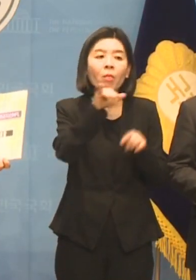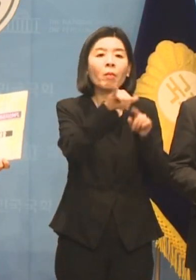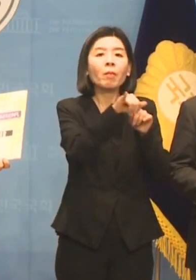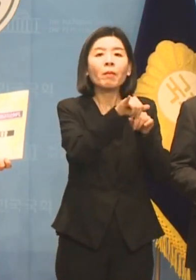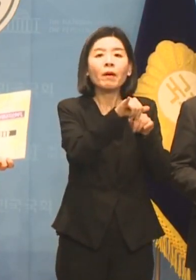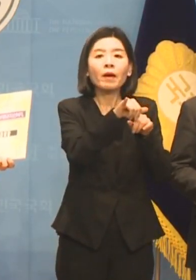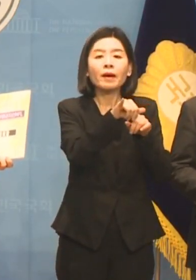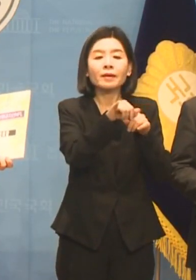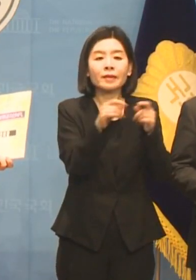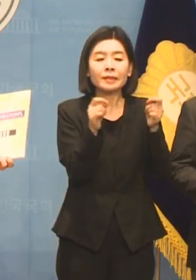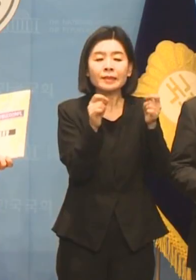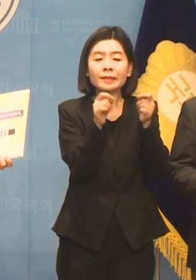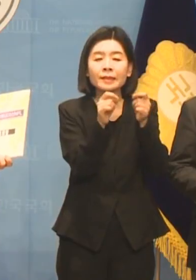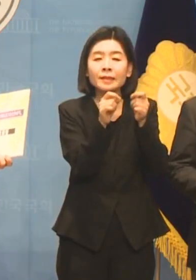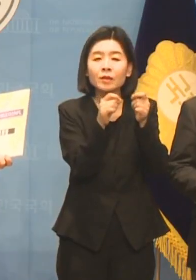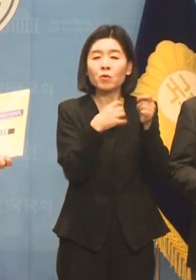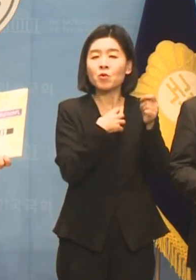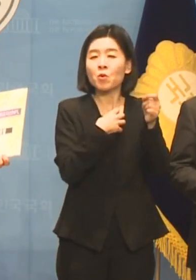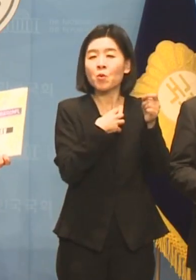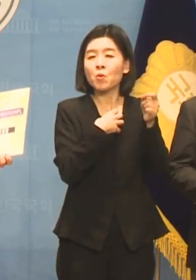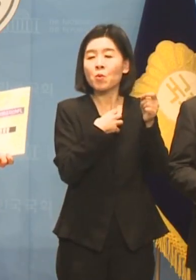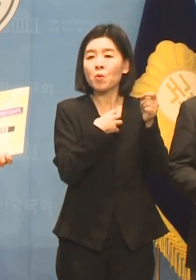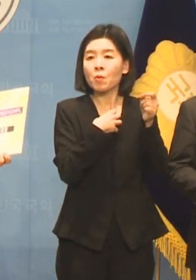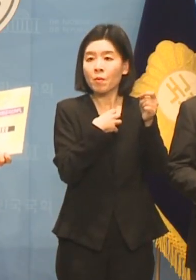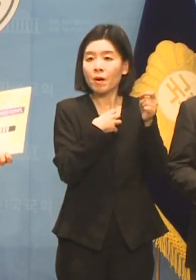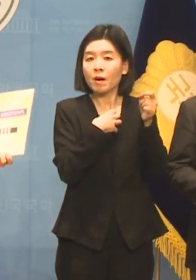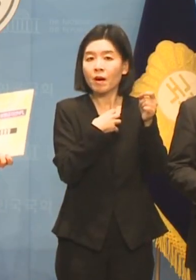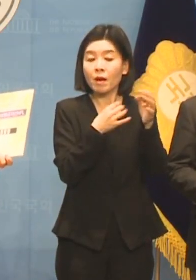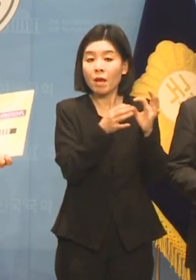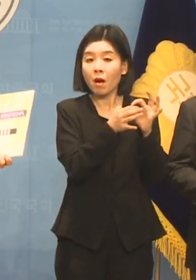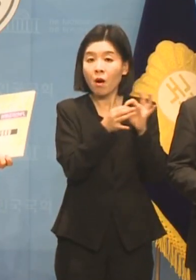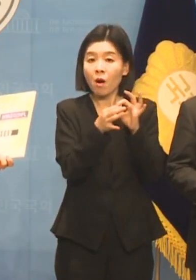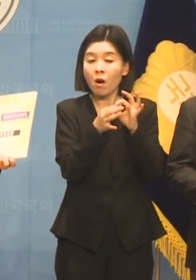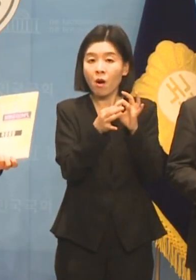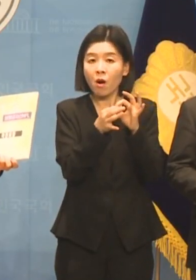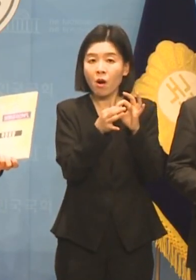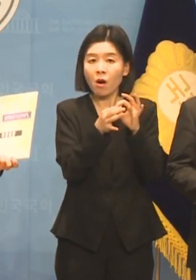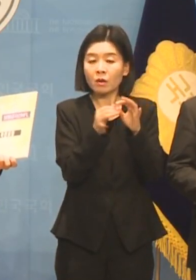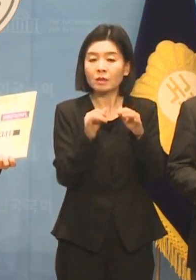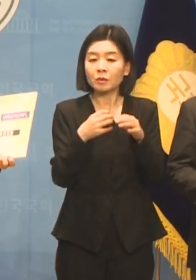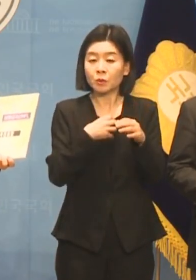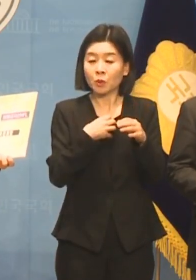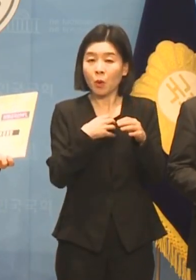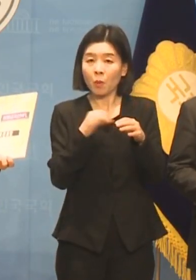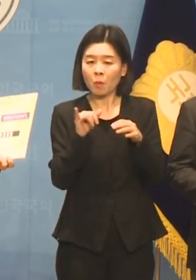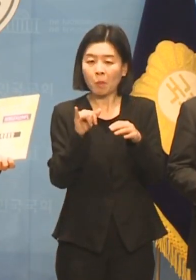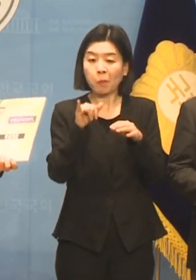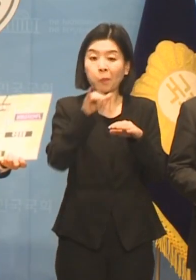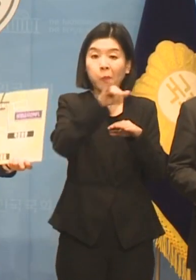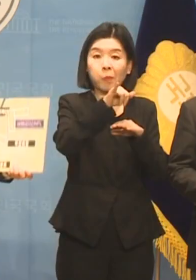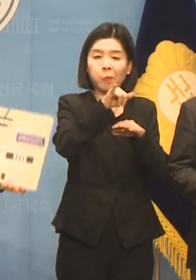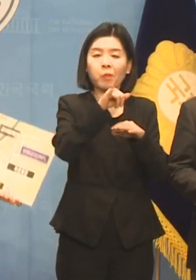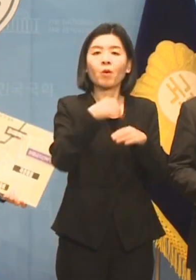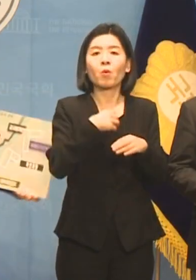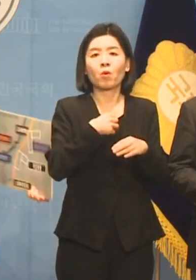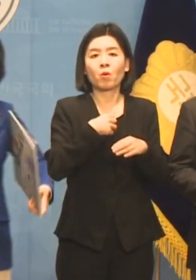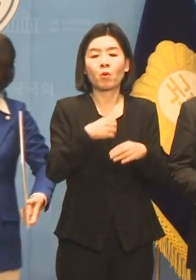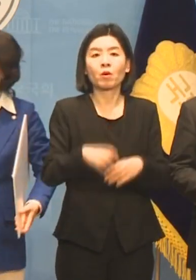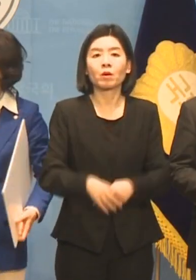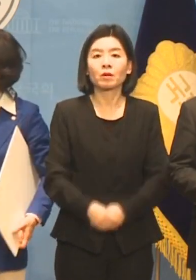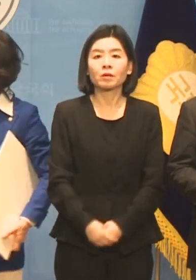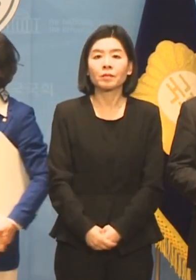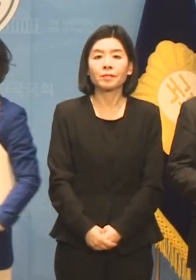회랑의 꼭지점과 꼭지점을 연결하는 일탈 비행을 했다라는 것입니다.